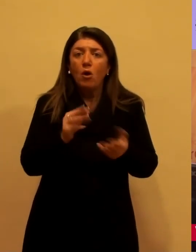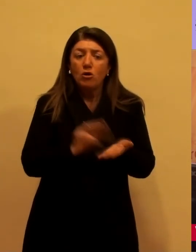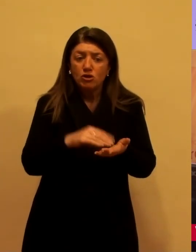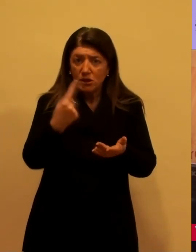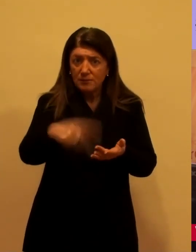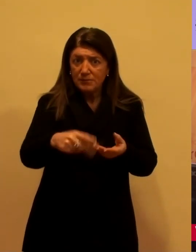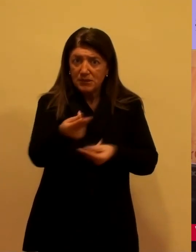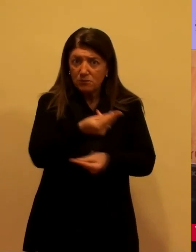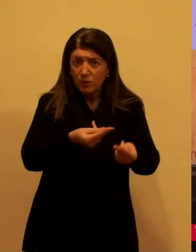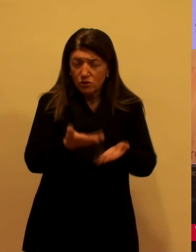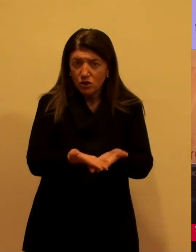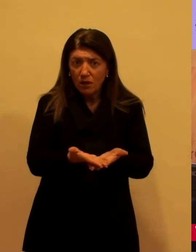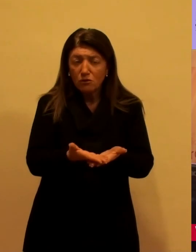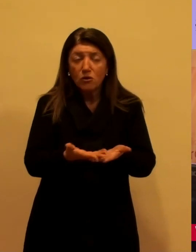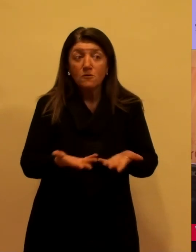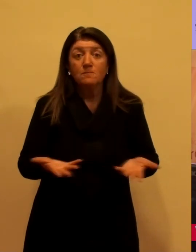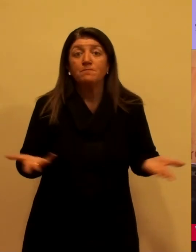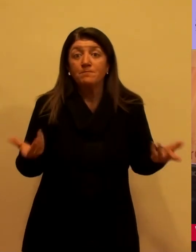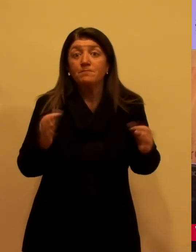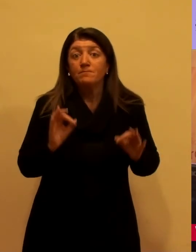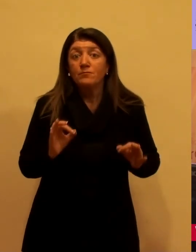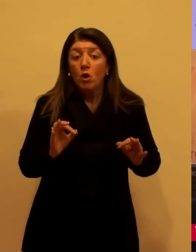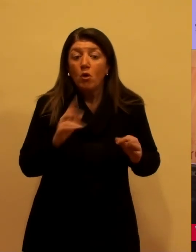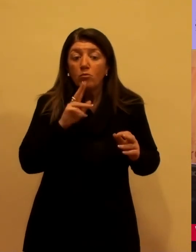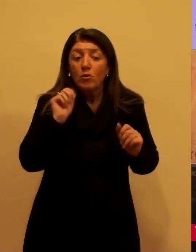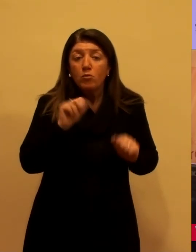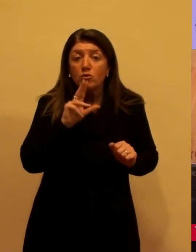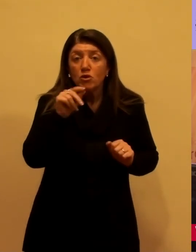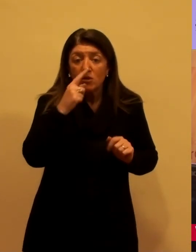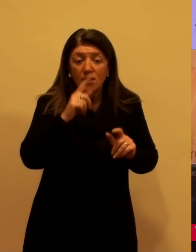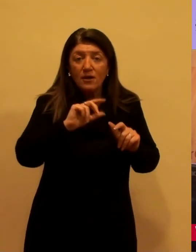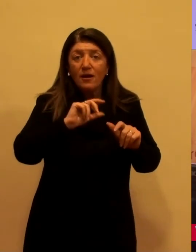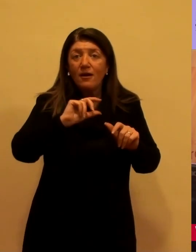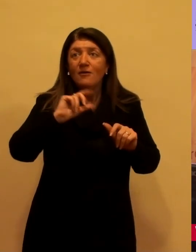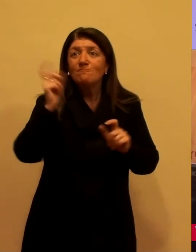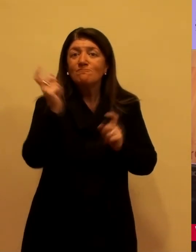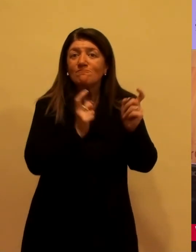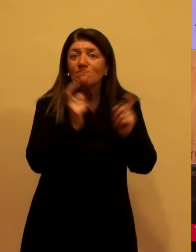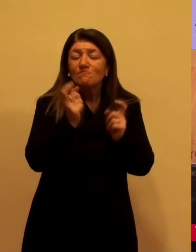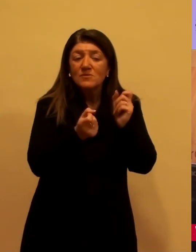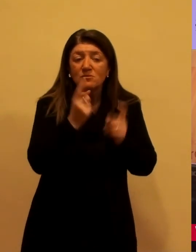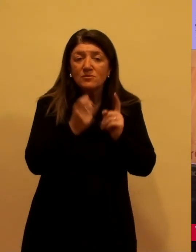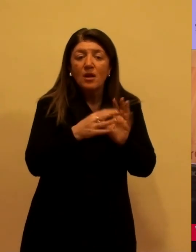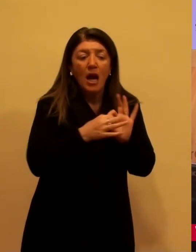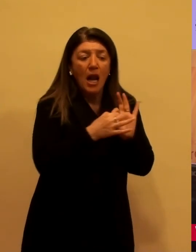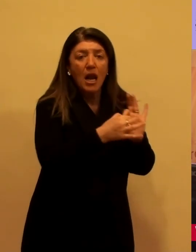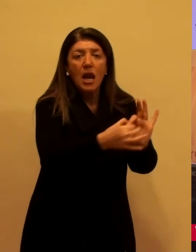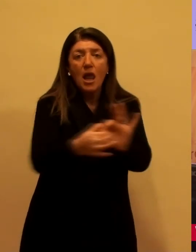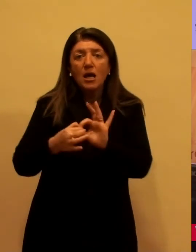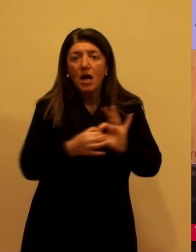più che così è proprio un legame che si è creato secondo noi. E